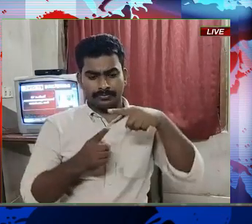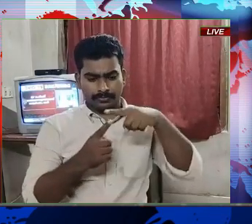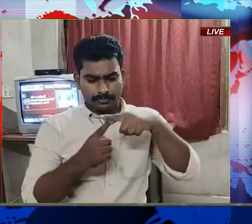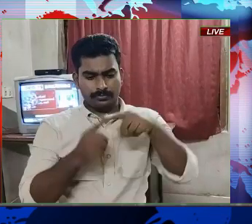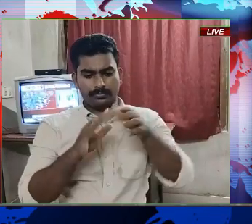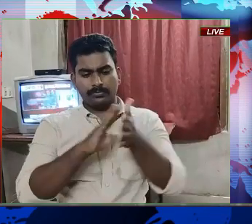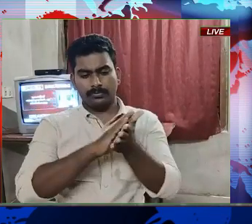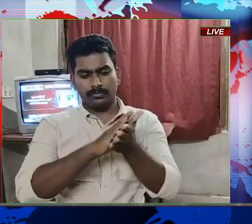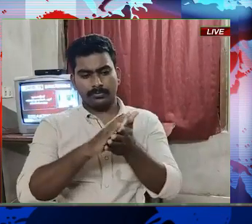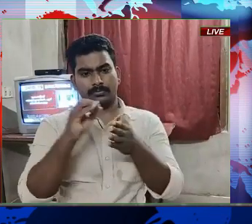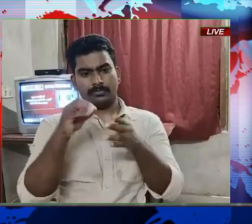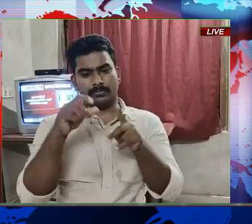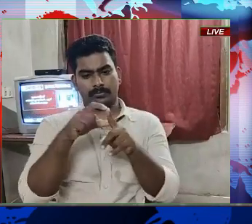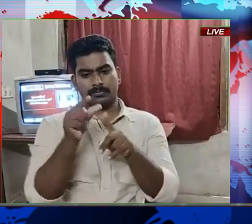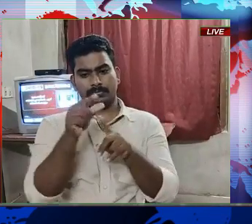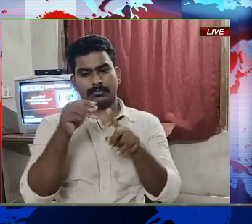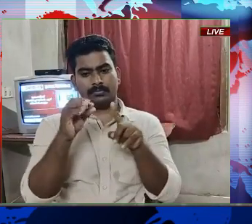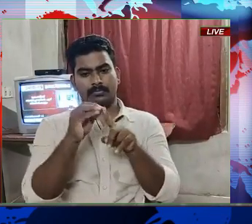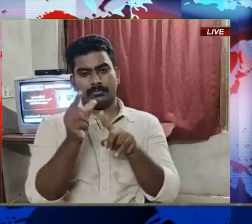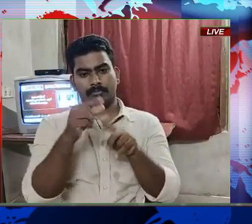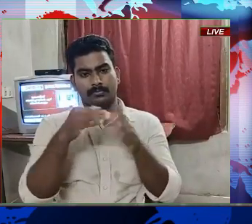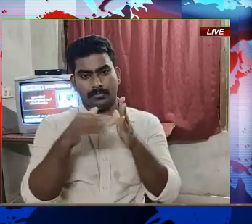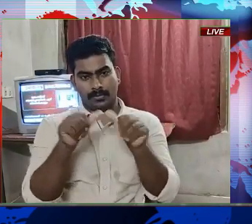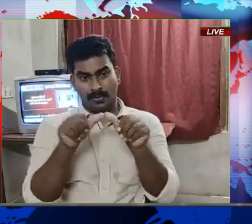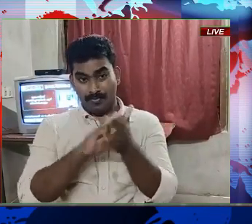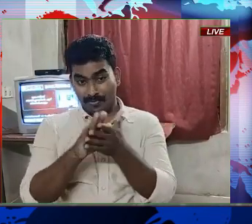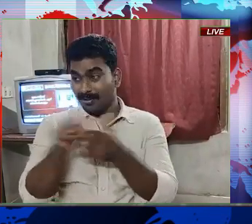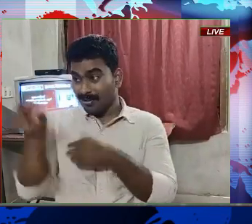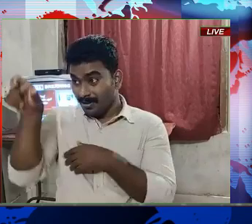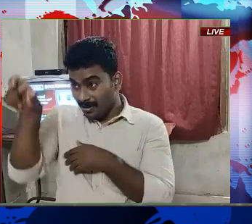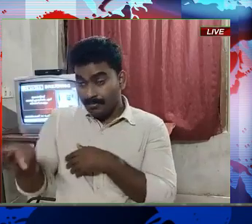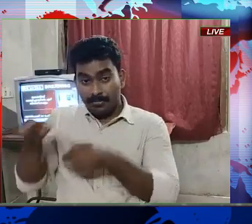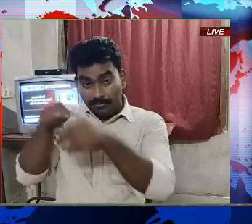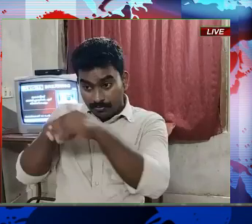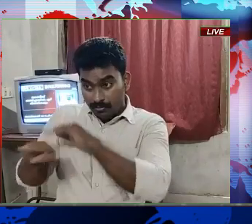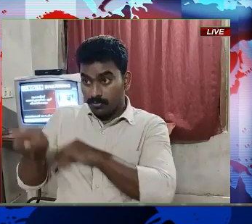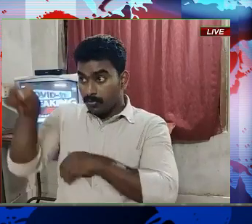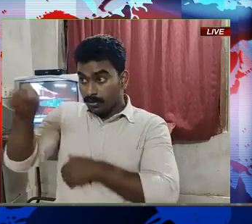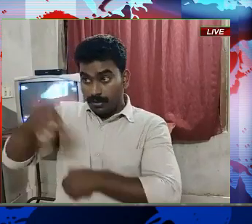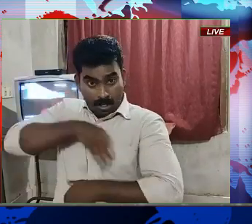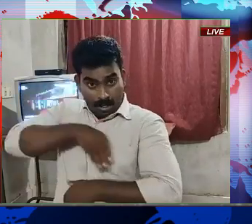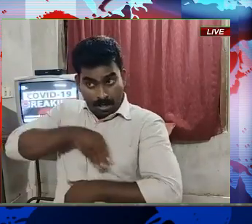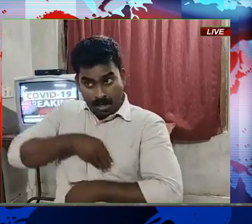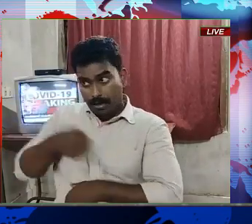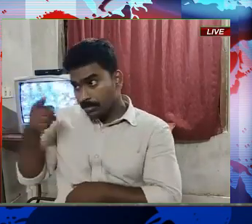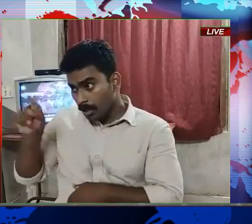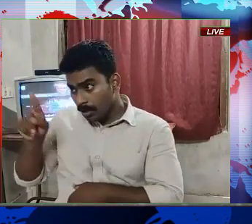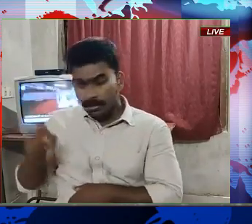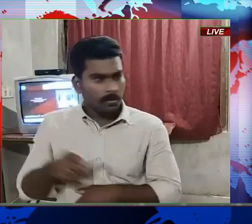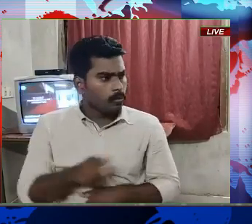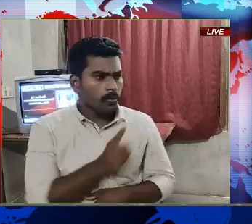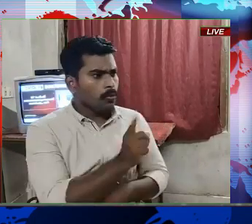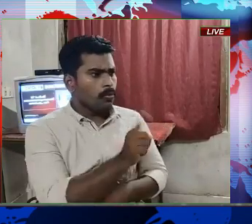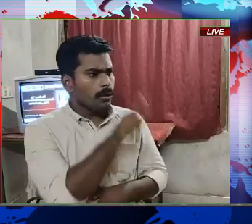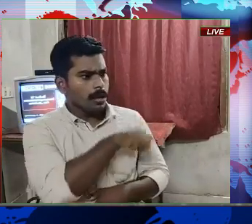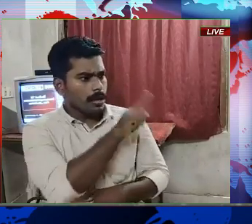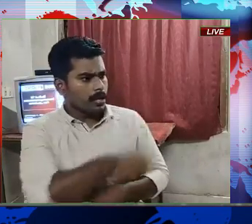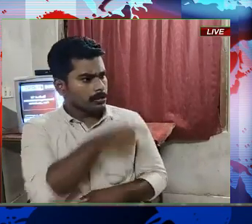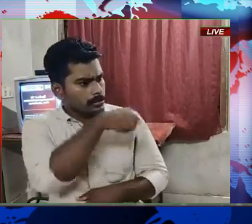അതതിൻ്റെ മുറക്ക് നടക്കും. നേരത്തെ ഉത്തരവിറങ്ങി പണം കൈമാറി. അത് ഉത്തരവിൻ്റെ ഭാഗമായിട്ട് പണവും കൊടുക്കും. അതിനകത്തൊന്നും വേറെ